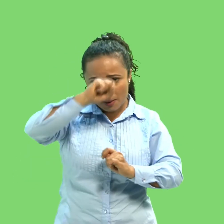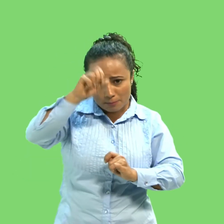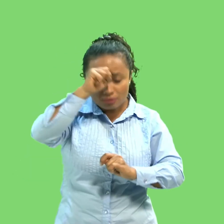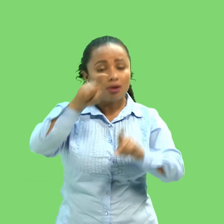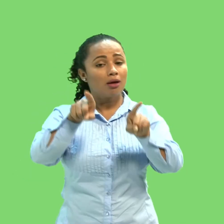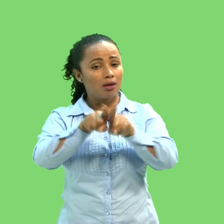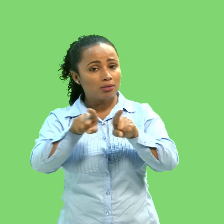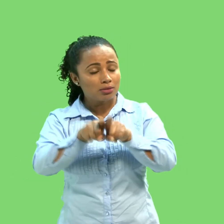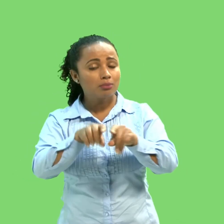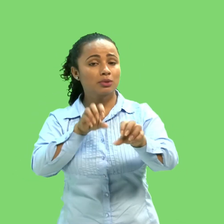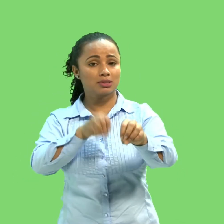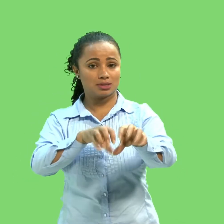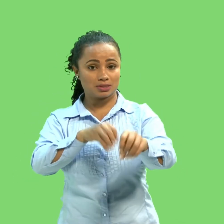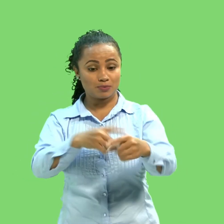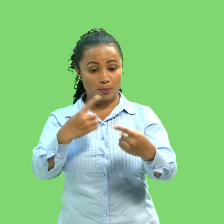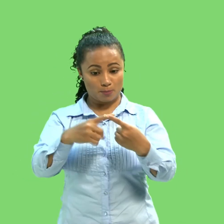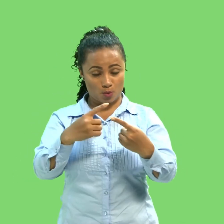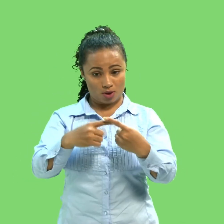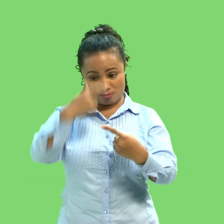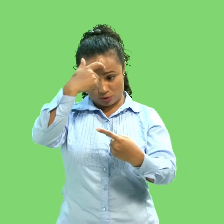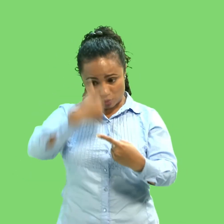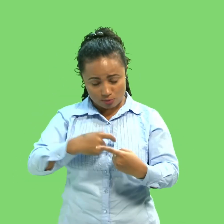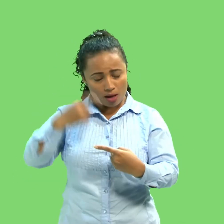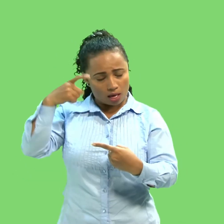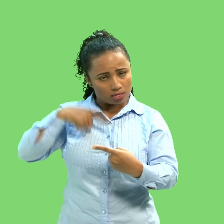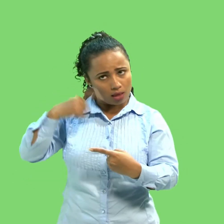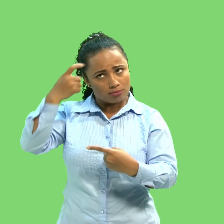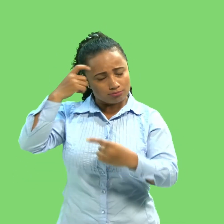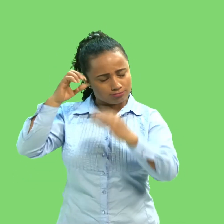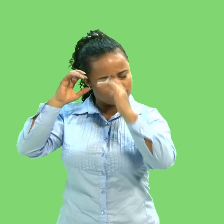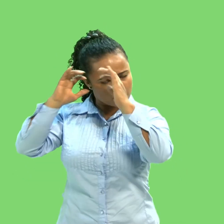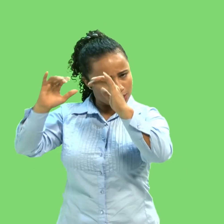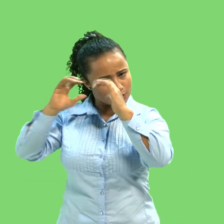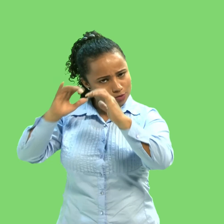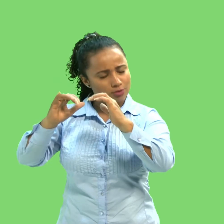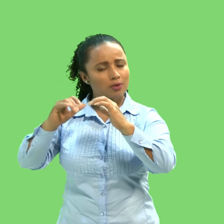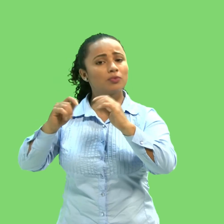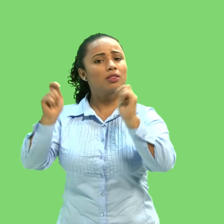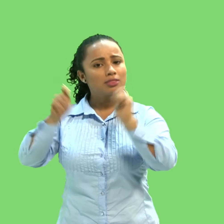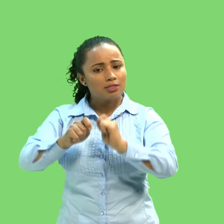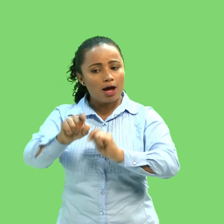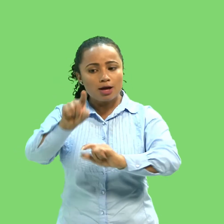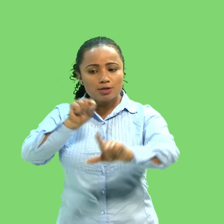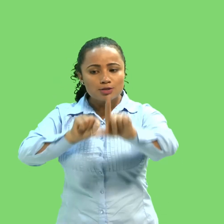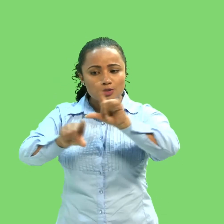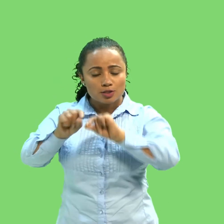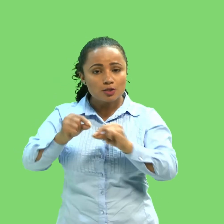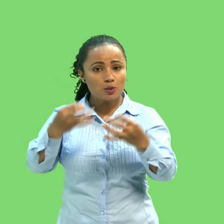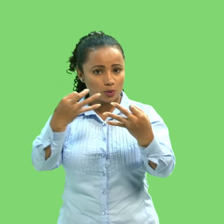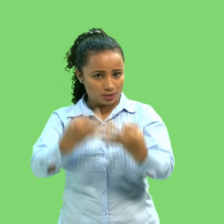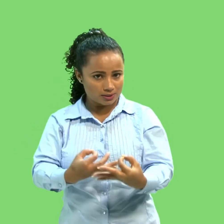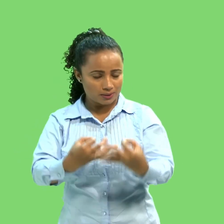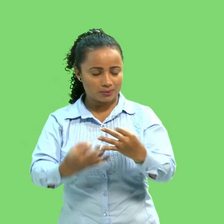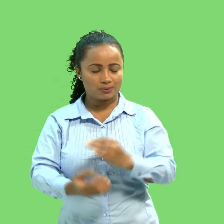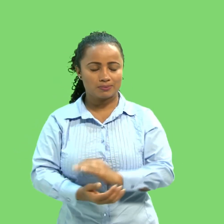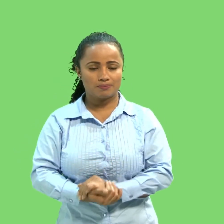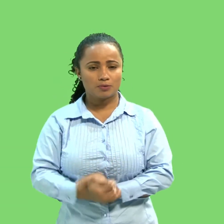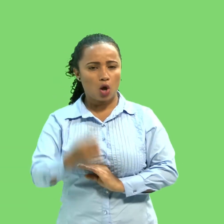aprendizagem, porque racional e capaz de fazer escolhas conscientes. Vamos ao próximo slide.